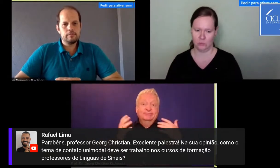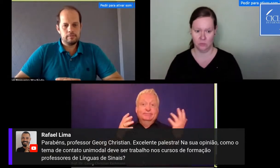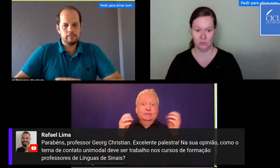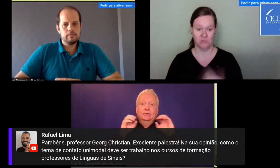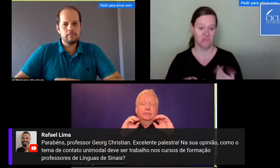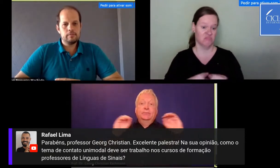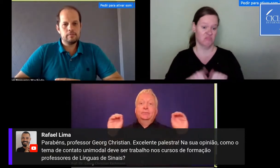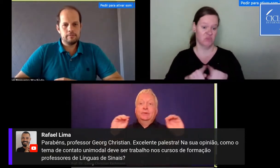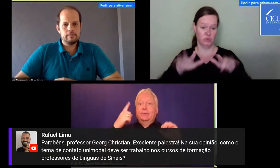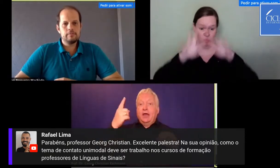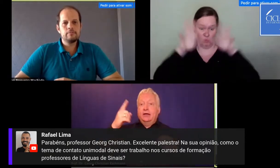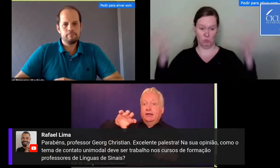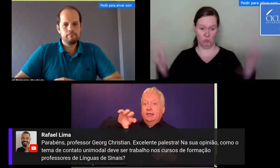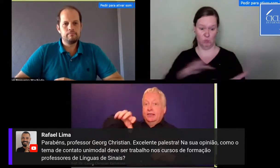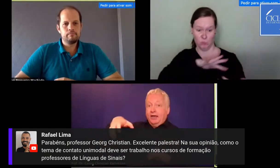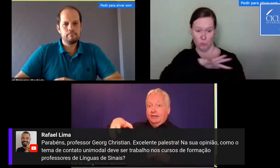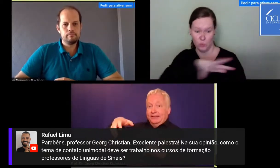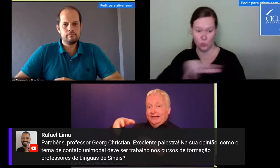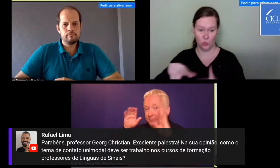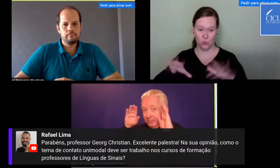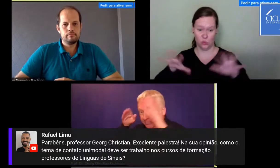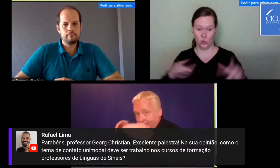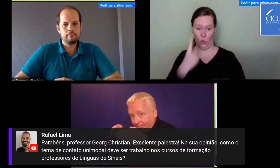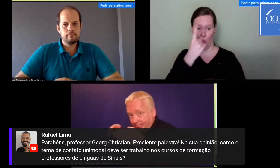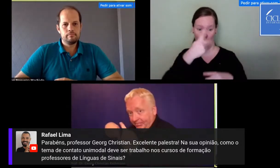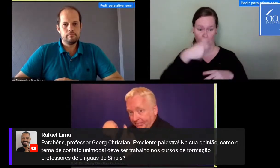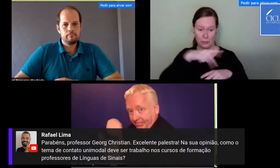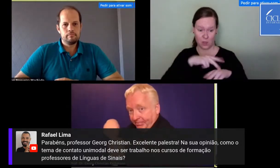num contexto de formação.